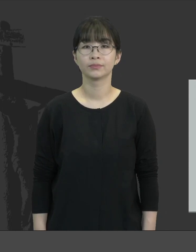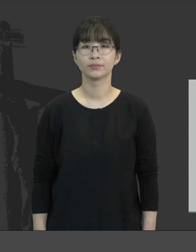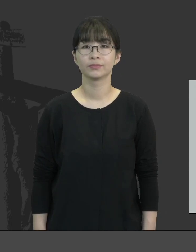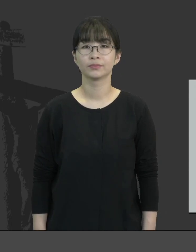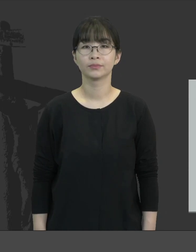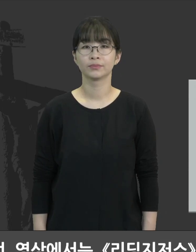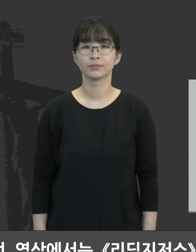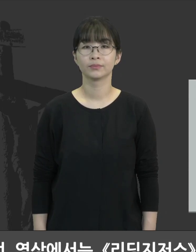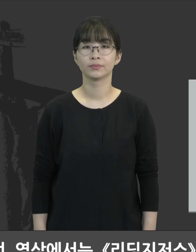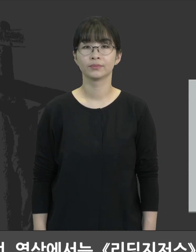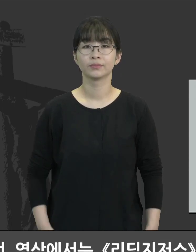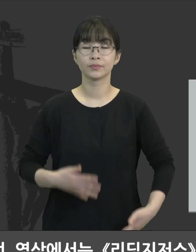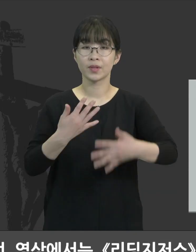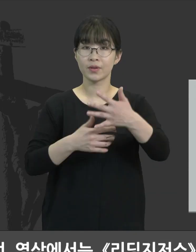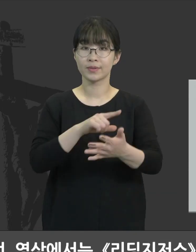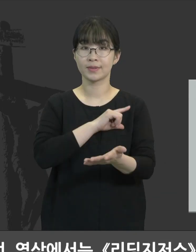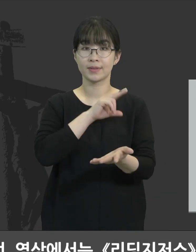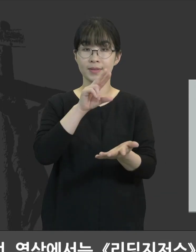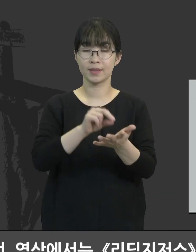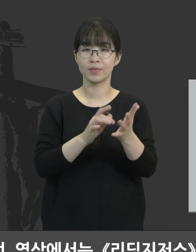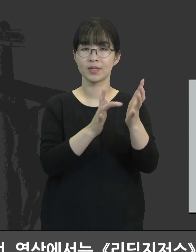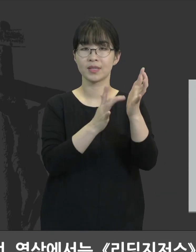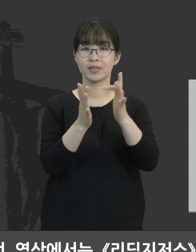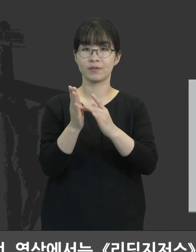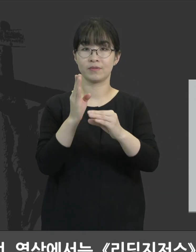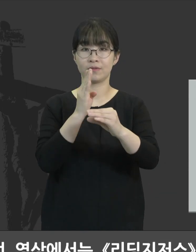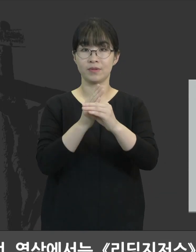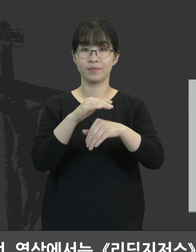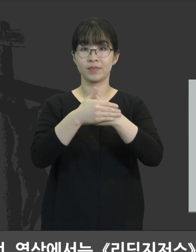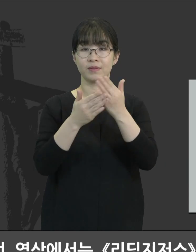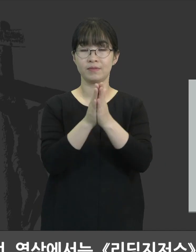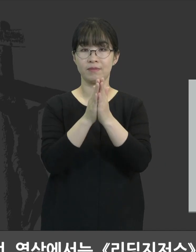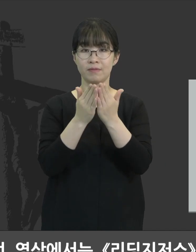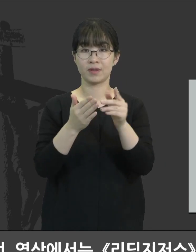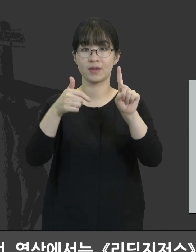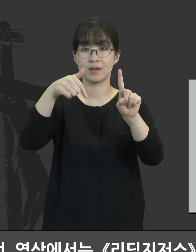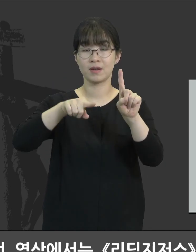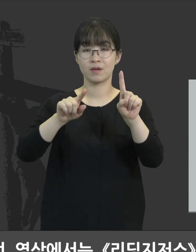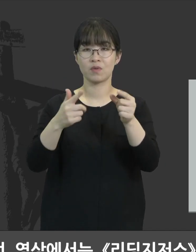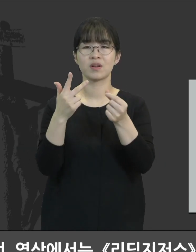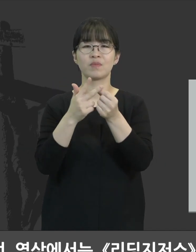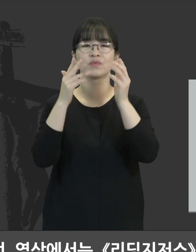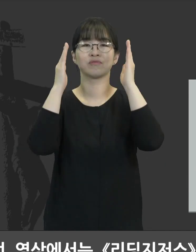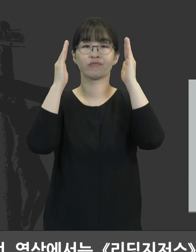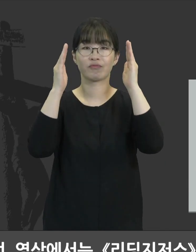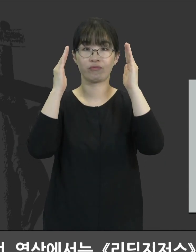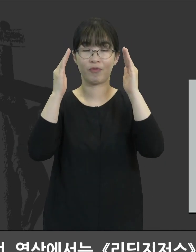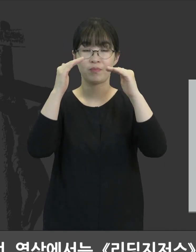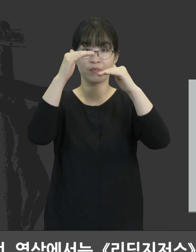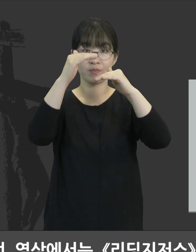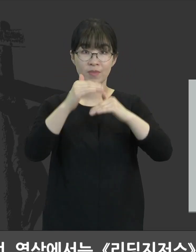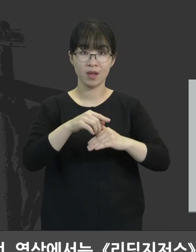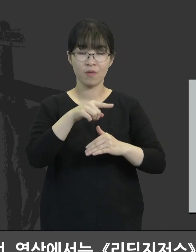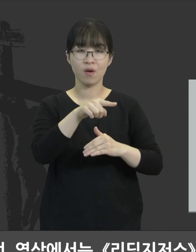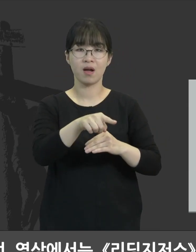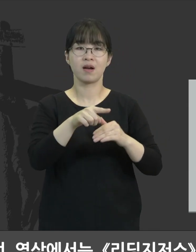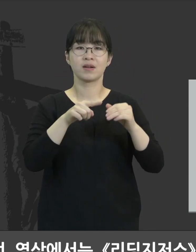이번 영상에서는 리딩 지저스 1권의 7번째 수업으로 신명기를 통해 구약 성경에 기록된 율법의